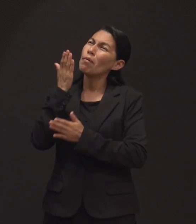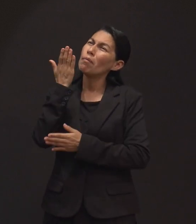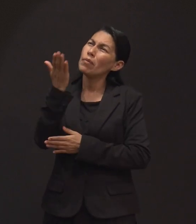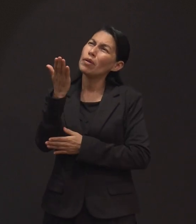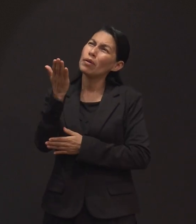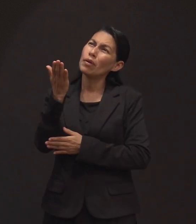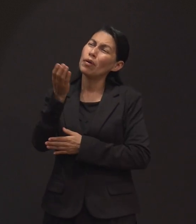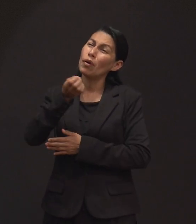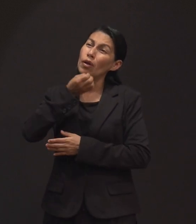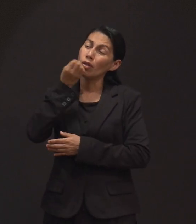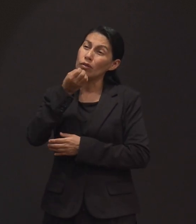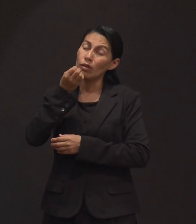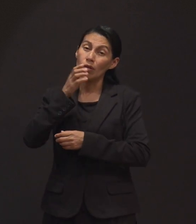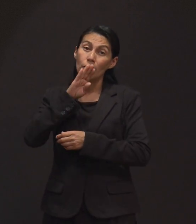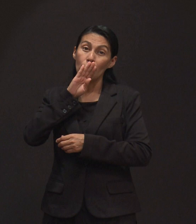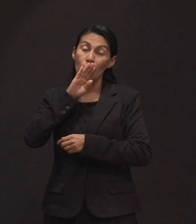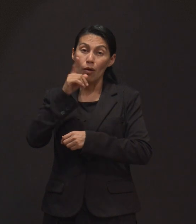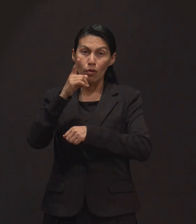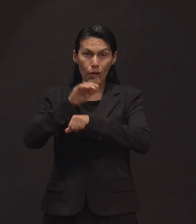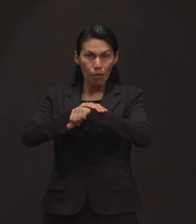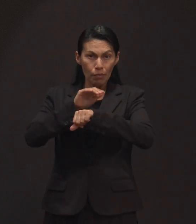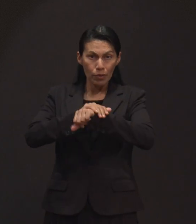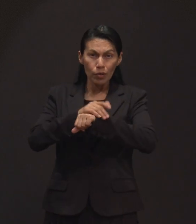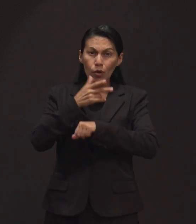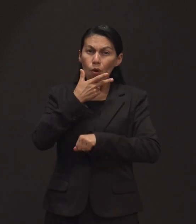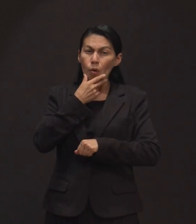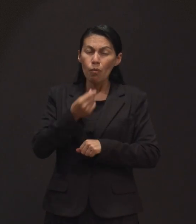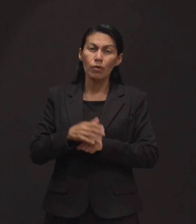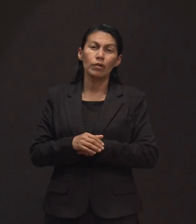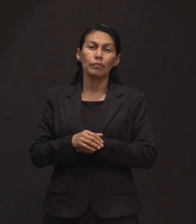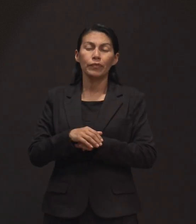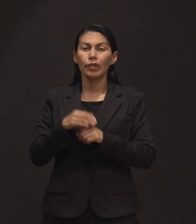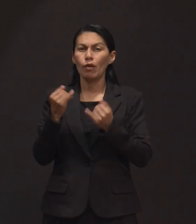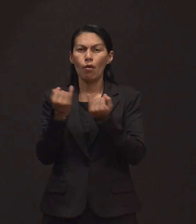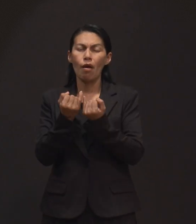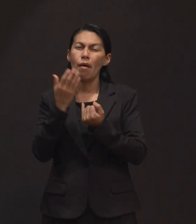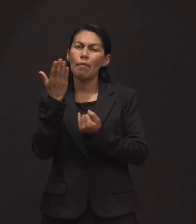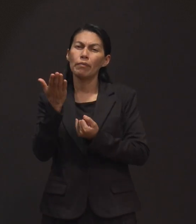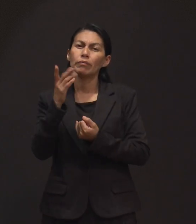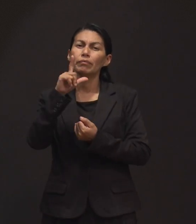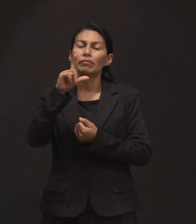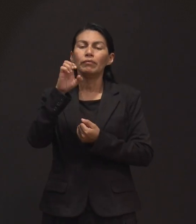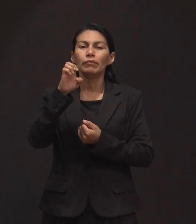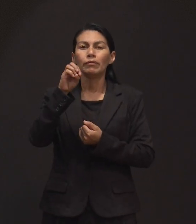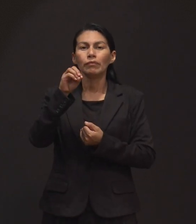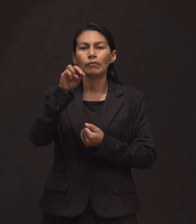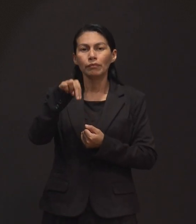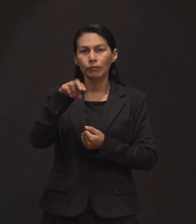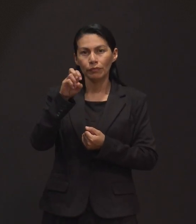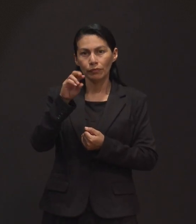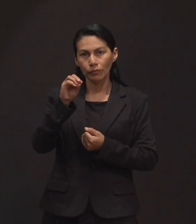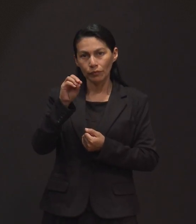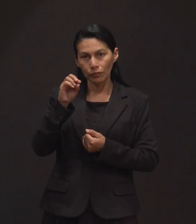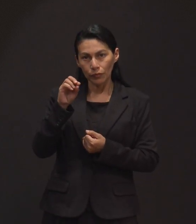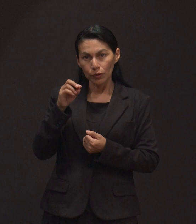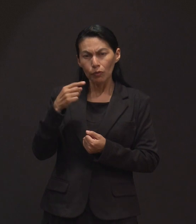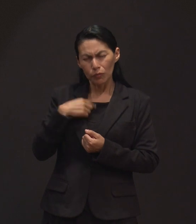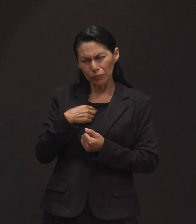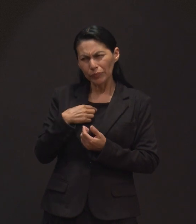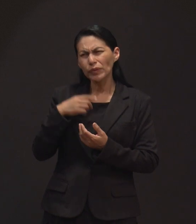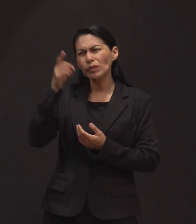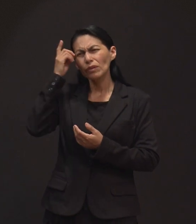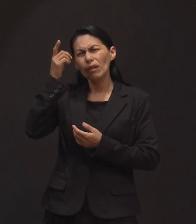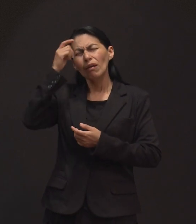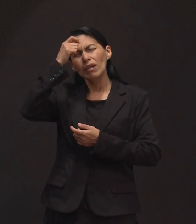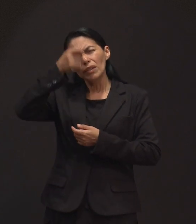mala. Está enferma. También pido por Leonor y por mí. Dios nos bendiga en nuestros trabajos y